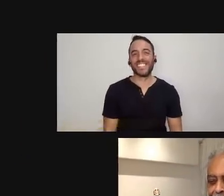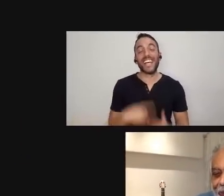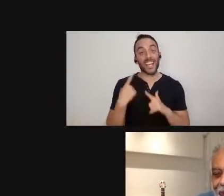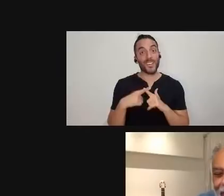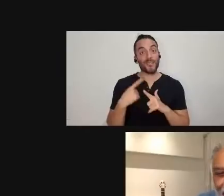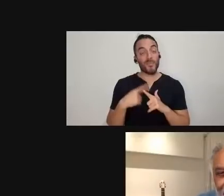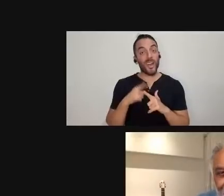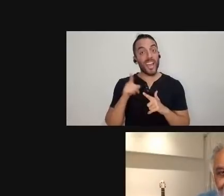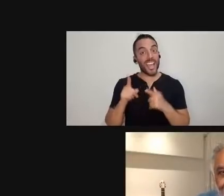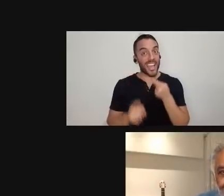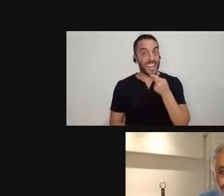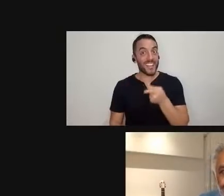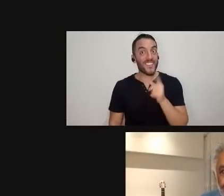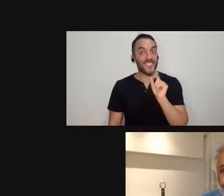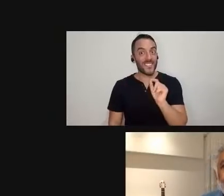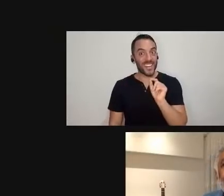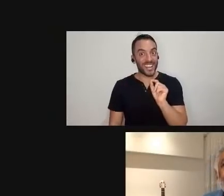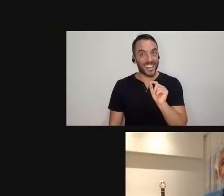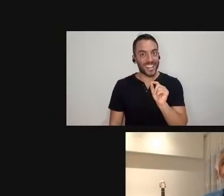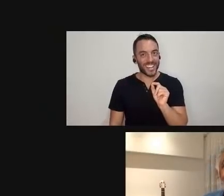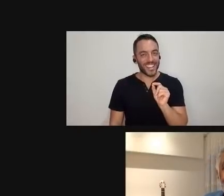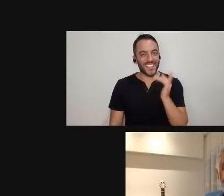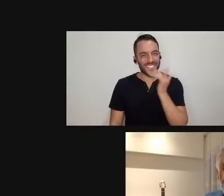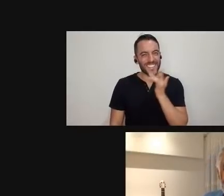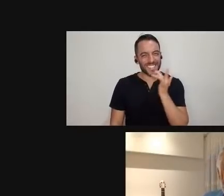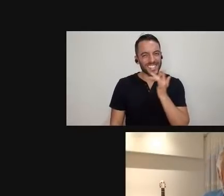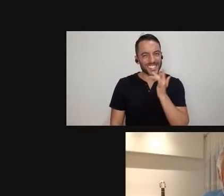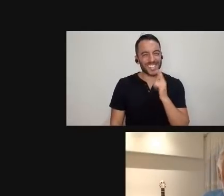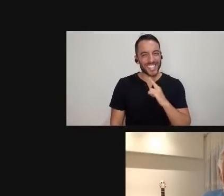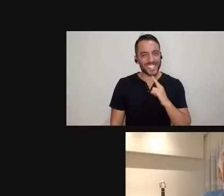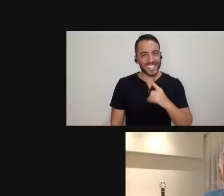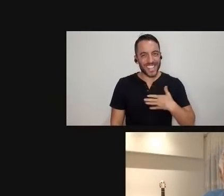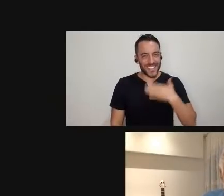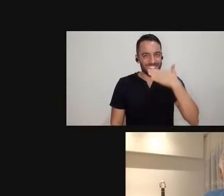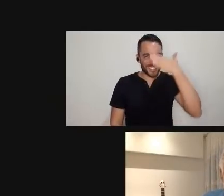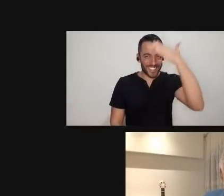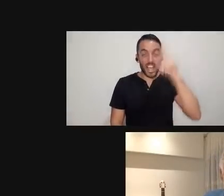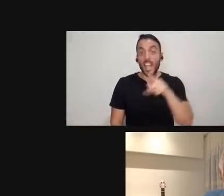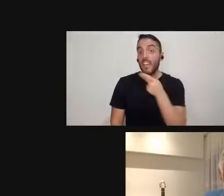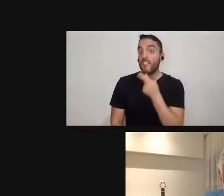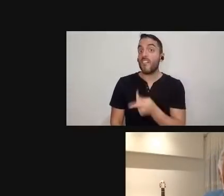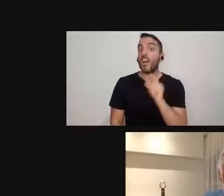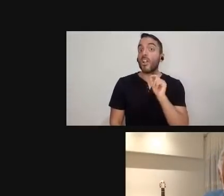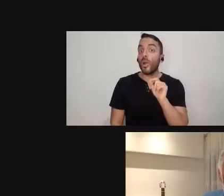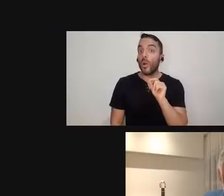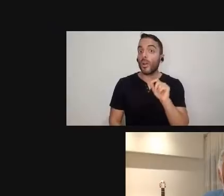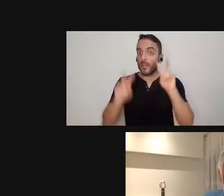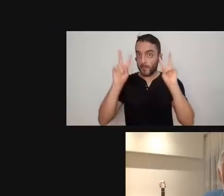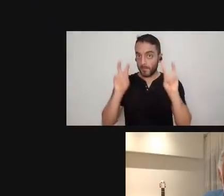a pimenta árabe gostosa do quibe, né? O que Gil falou, Gil citou Stravinsky,